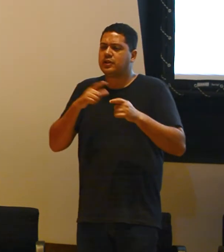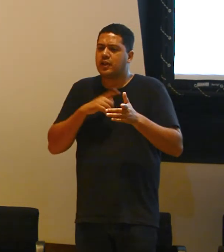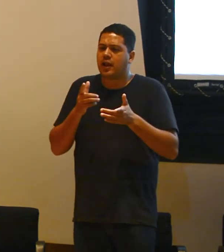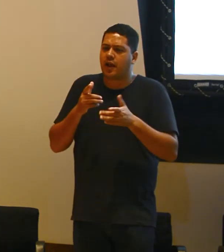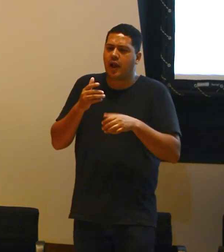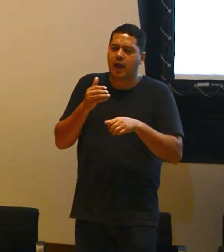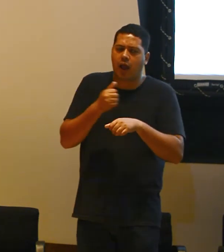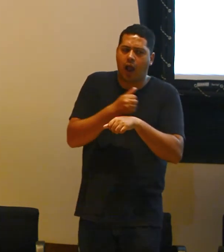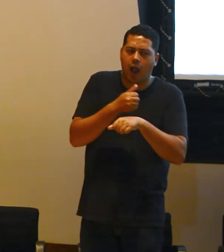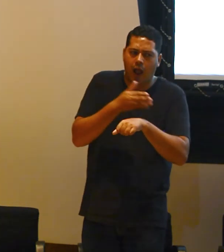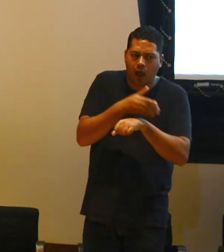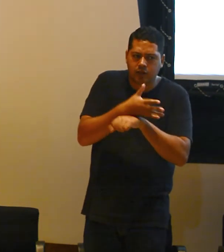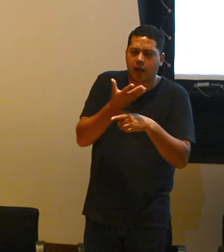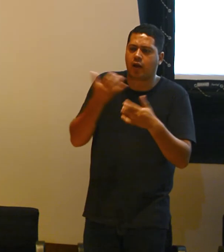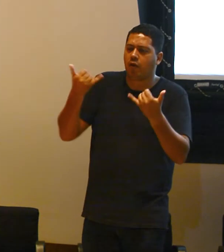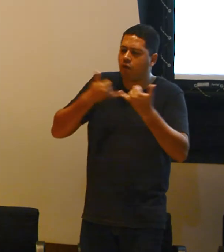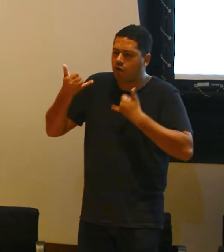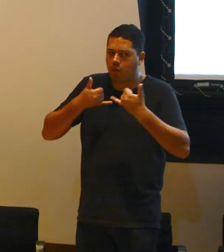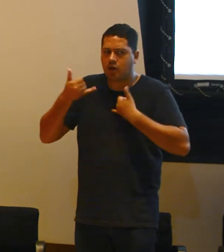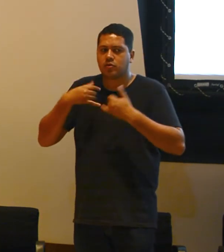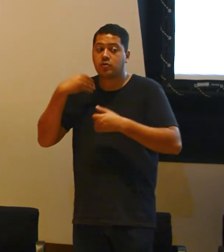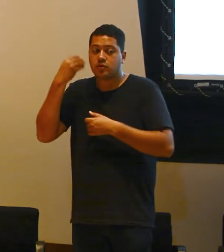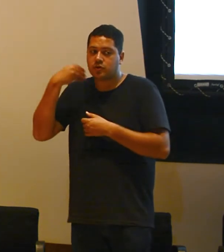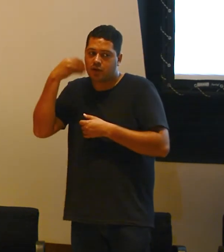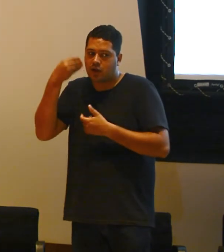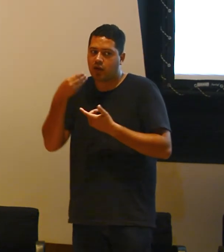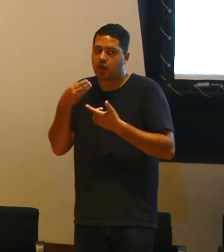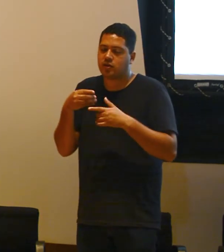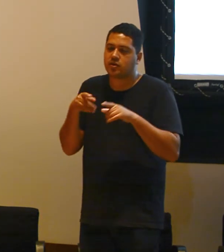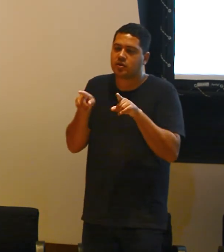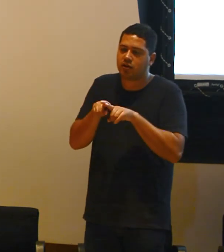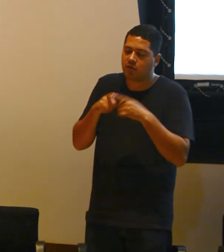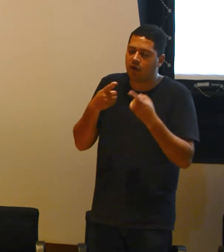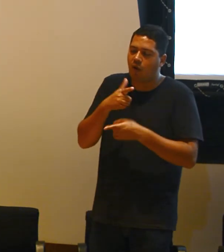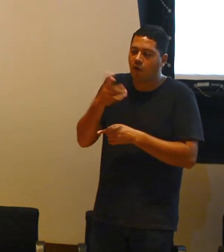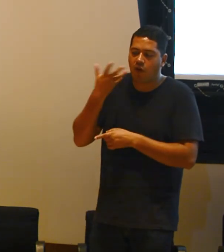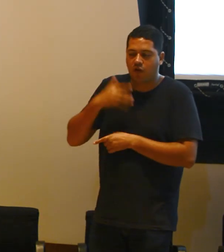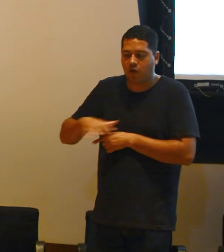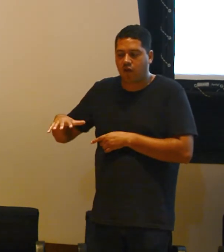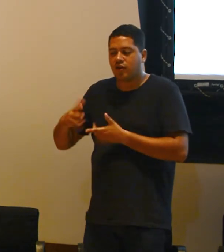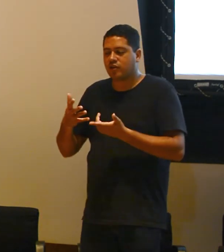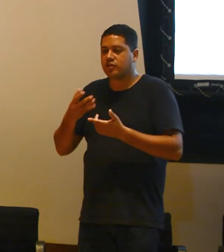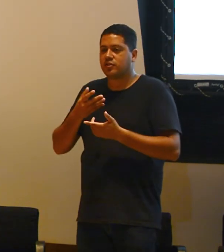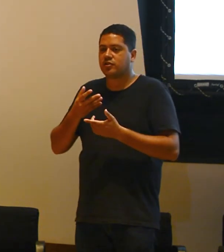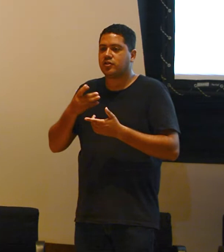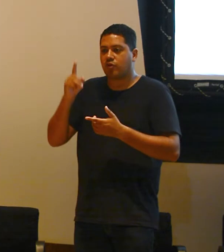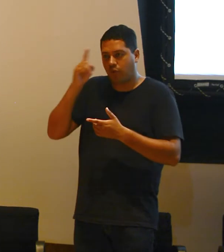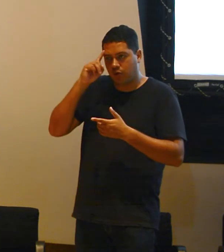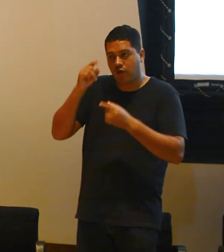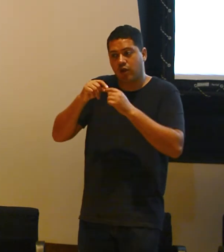ele precisa de ter experiências com outras crianças, de rotinas diferentes, para fazer com que o cérebro